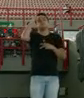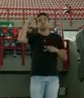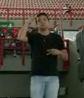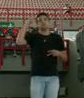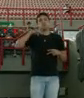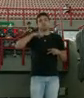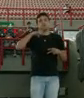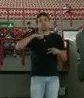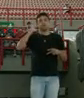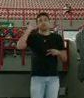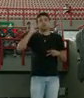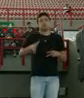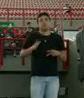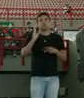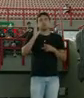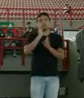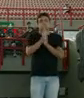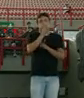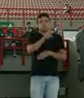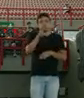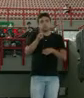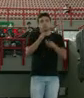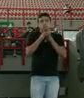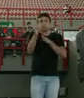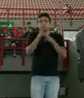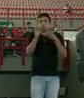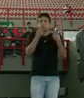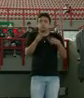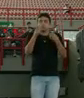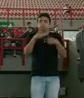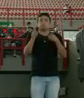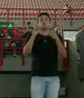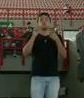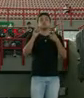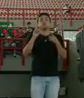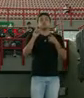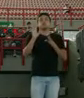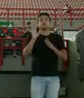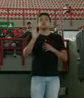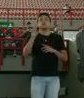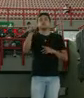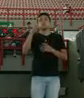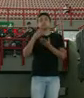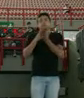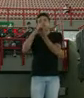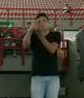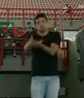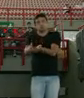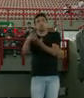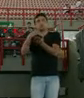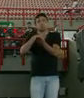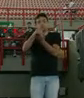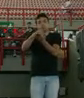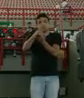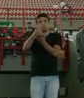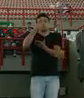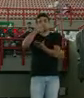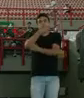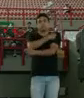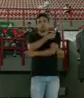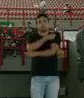vezes estimulado por professores, né, de academias, começa a tomar esse hormôniozinho,